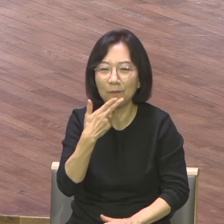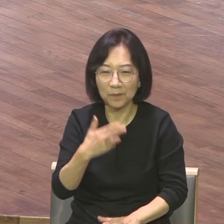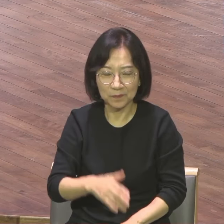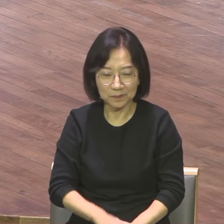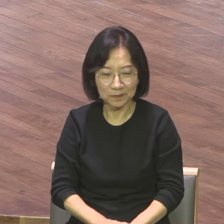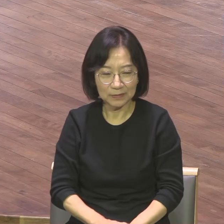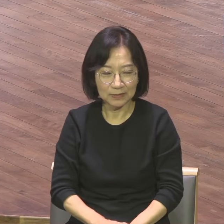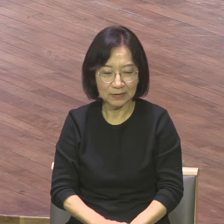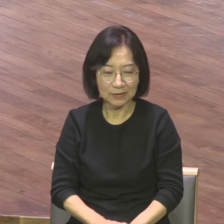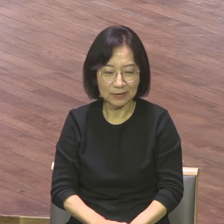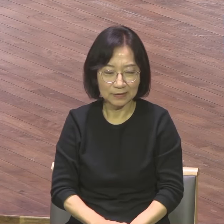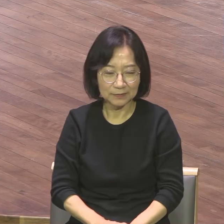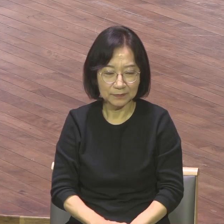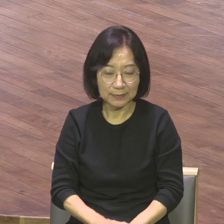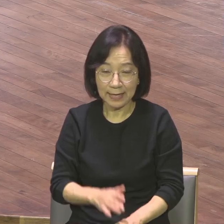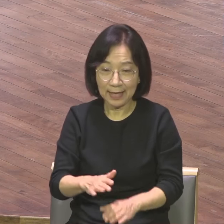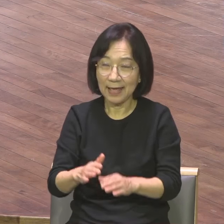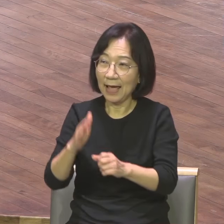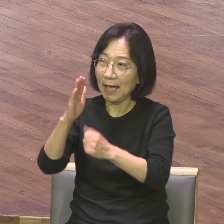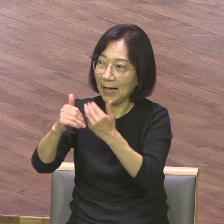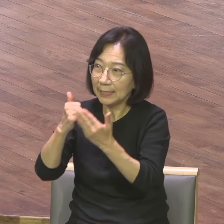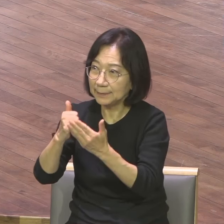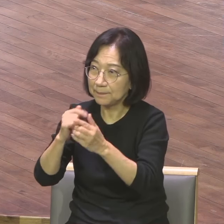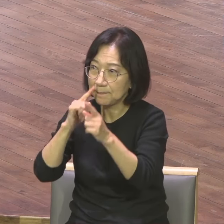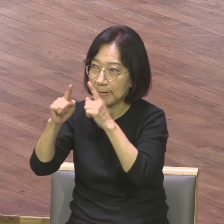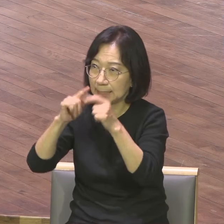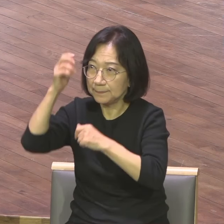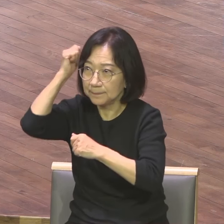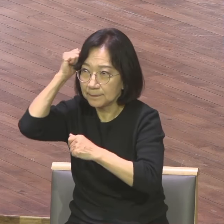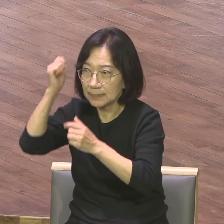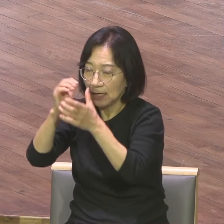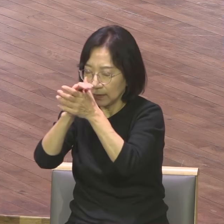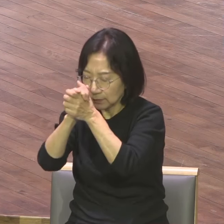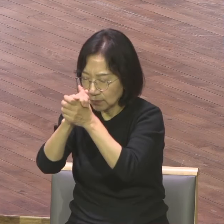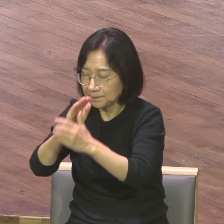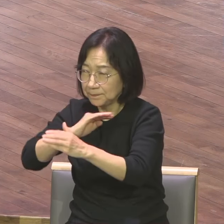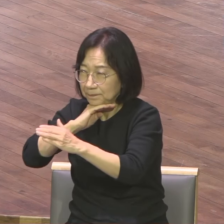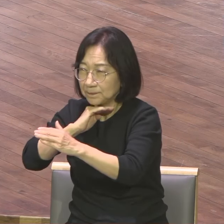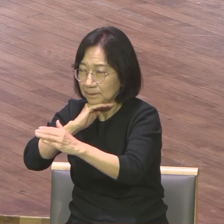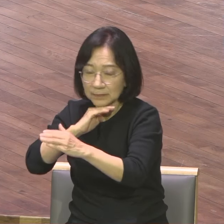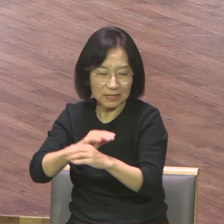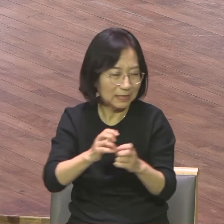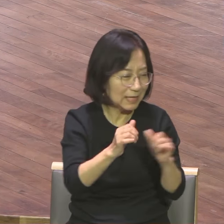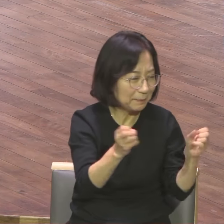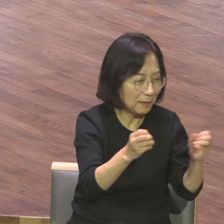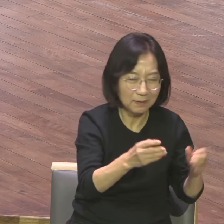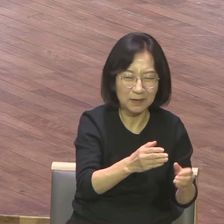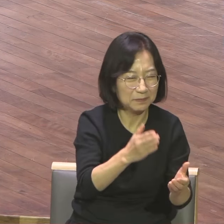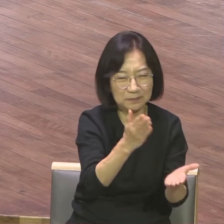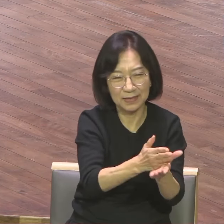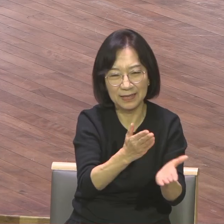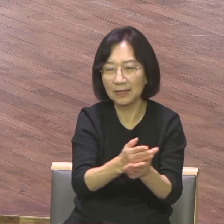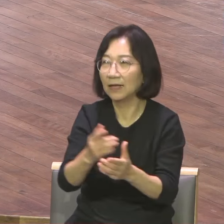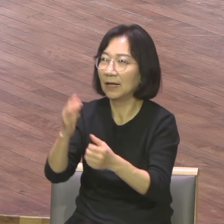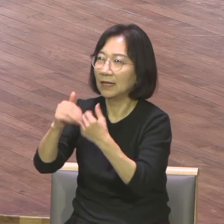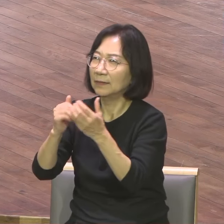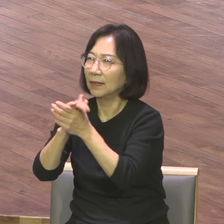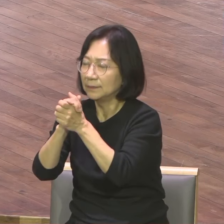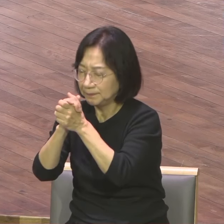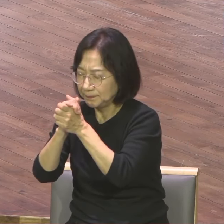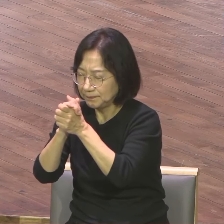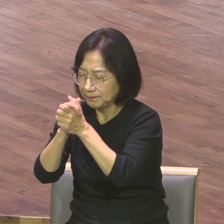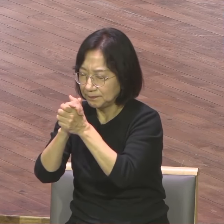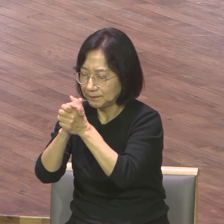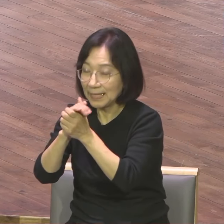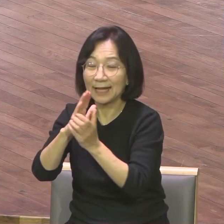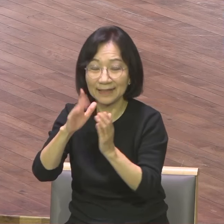앞에 말씀 잡고 기도하고 기다리라. 치유하신 하나님, 여호와 하나님, 이 하나님은 여러분의 상한 마음